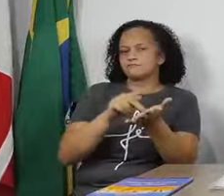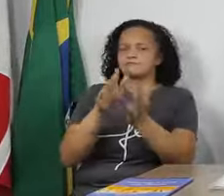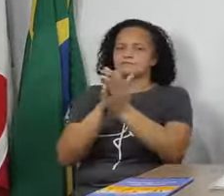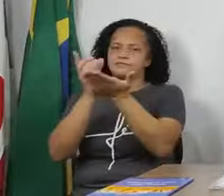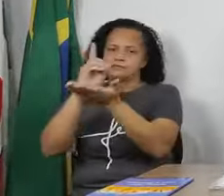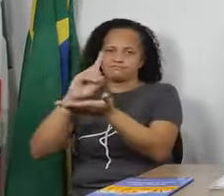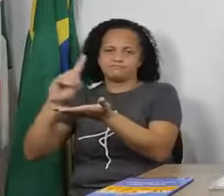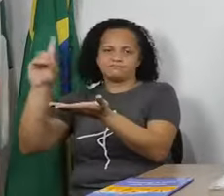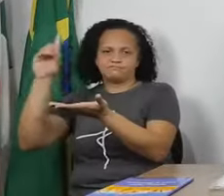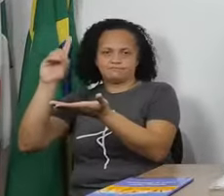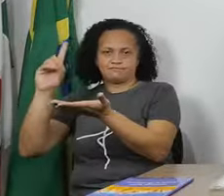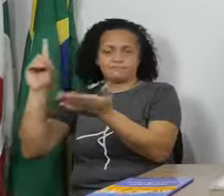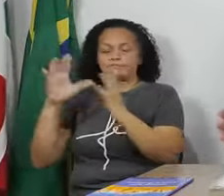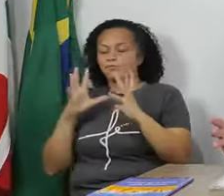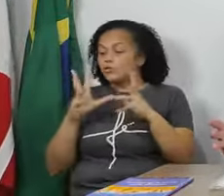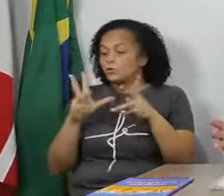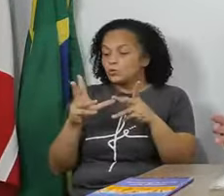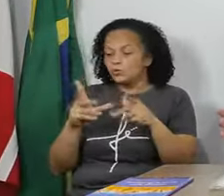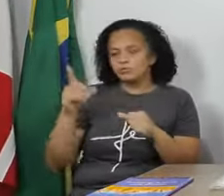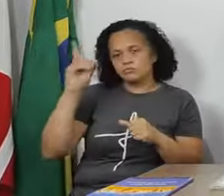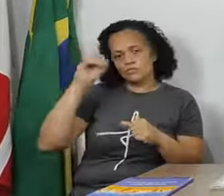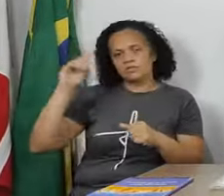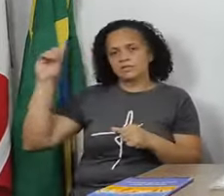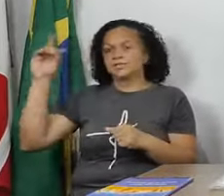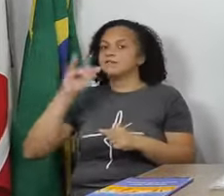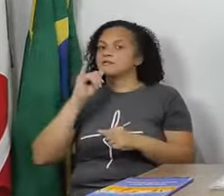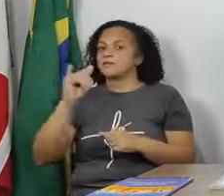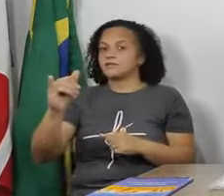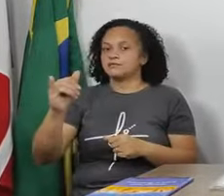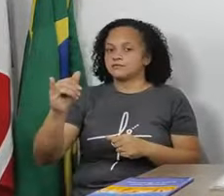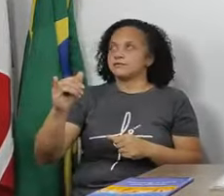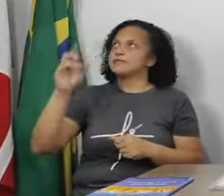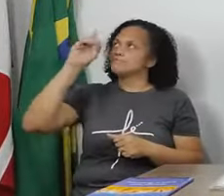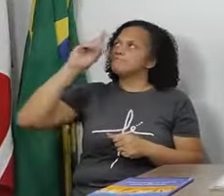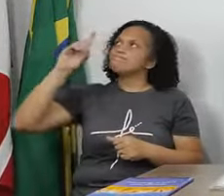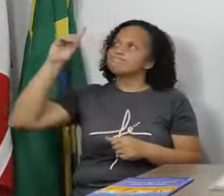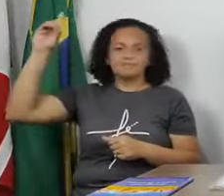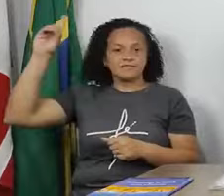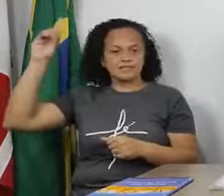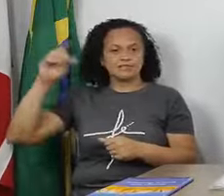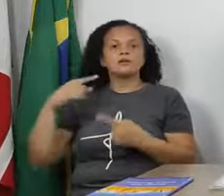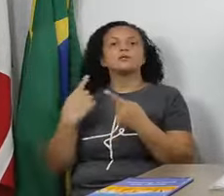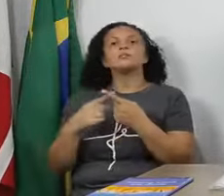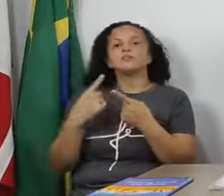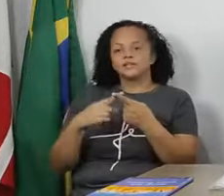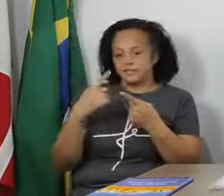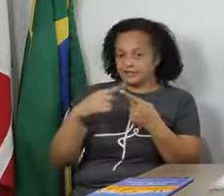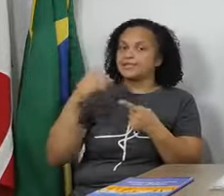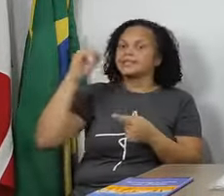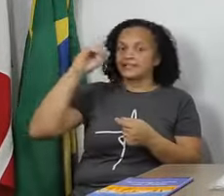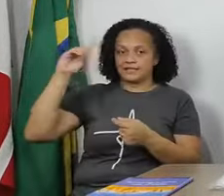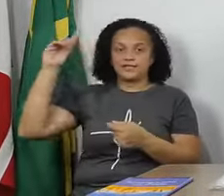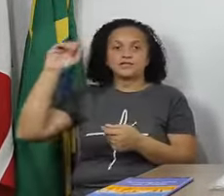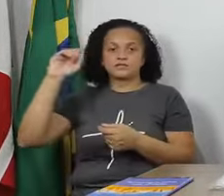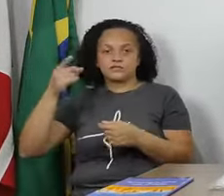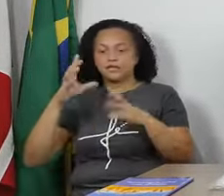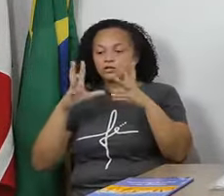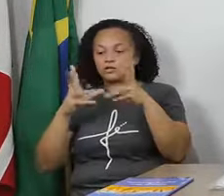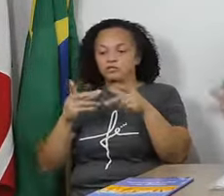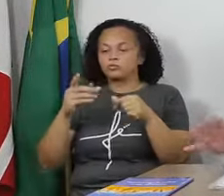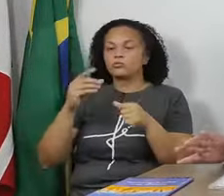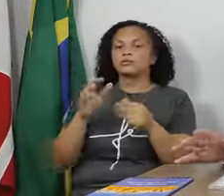de Deus. Tudo aquilo que Deus diz a respeito dele mesmo, porque Deus é tudo que a Bíblia diz que ele